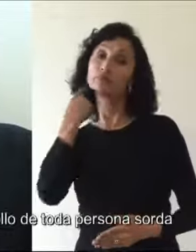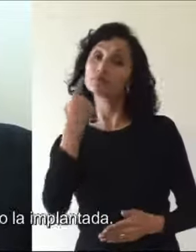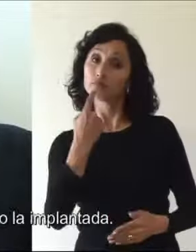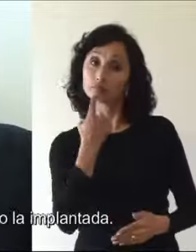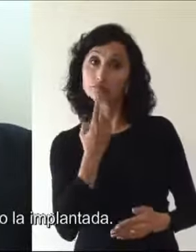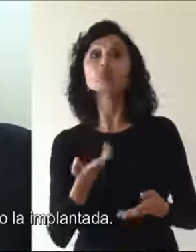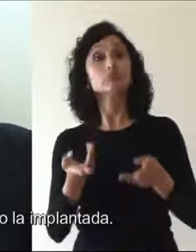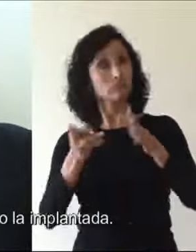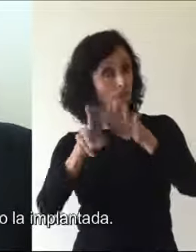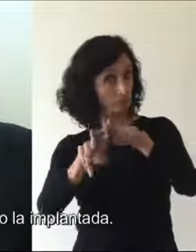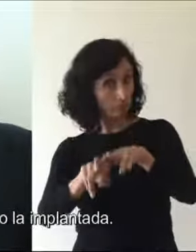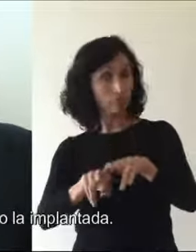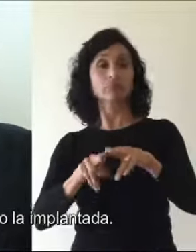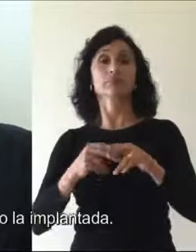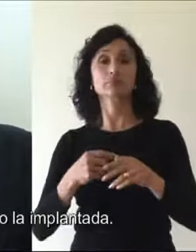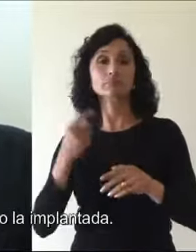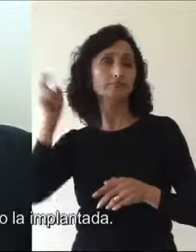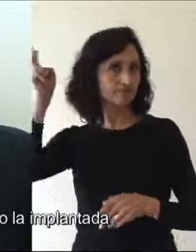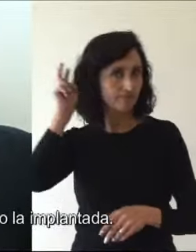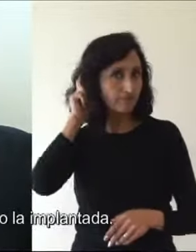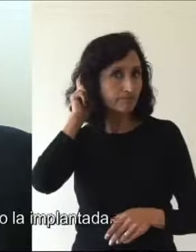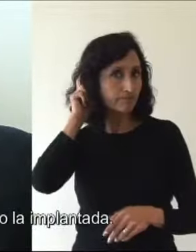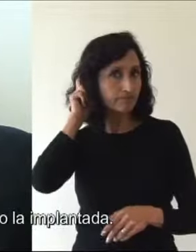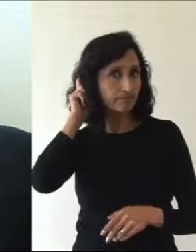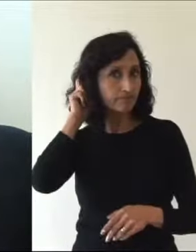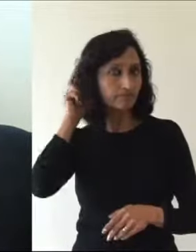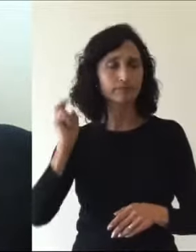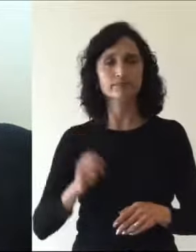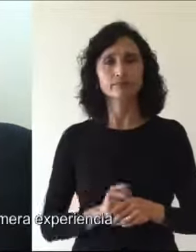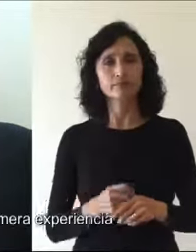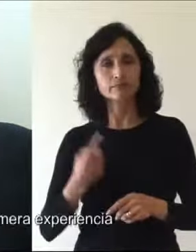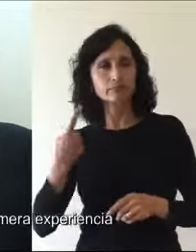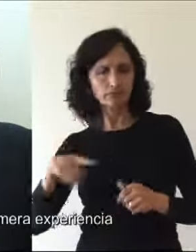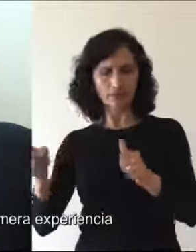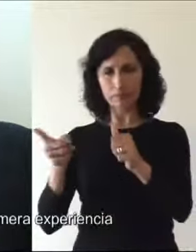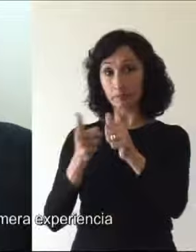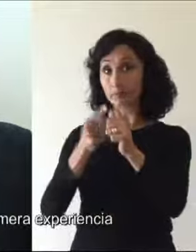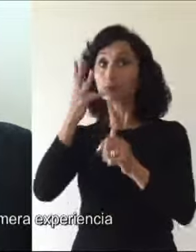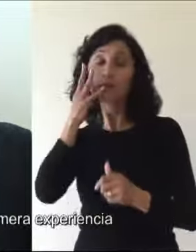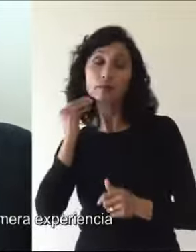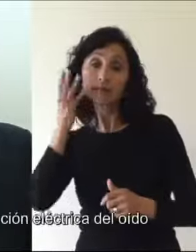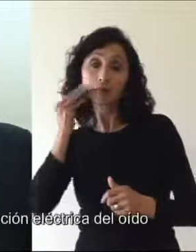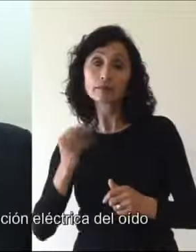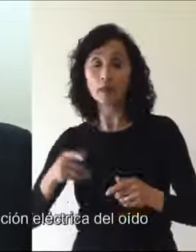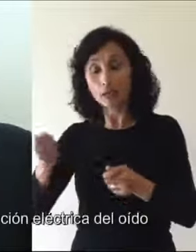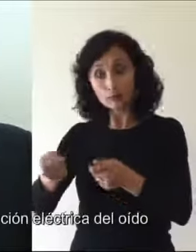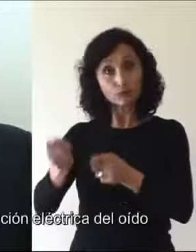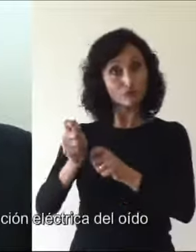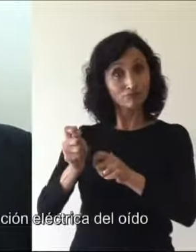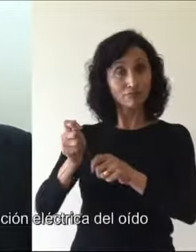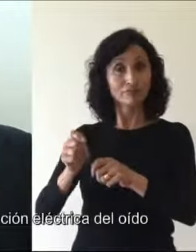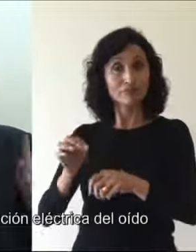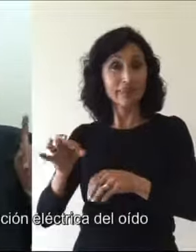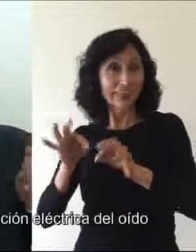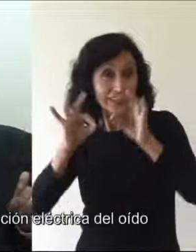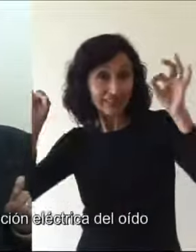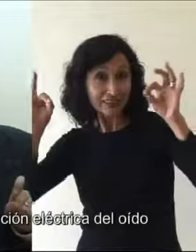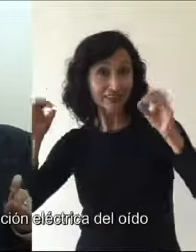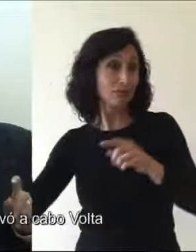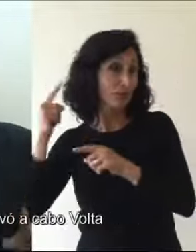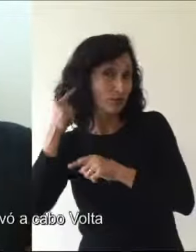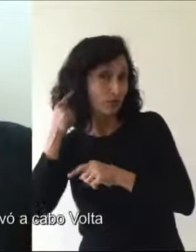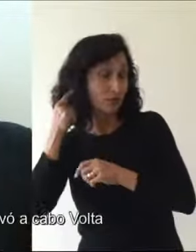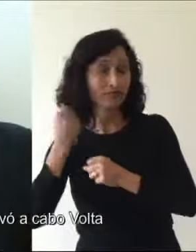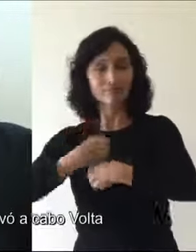sorda, incluso la implantada. La primera experiencia de estimulación eléctrica del